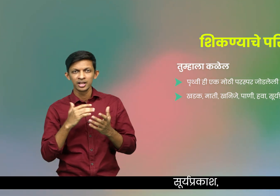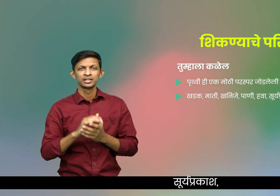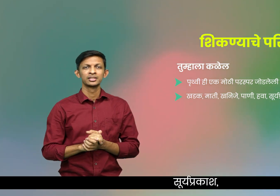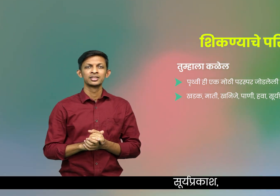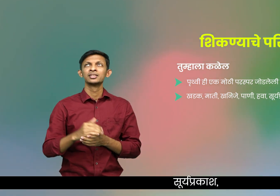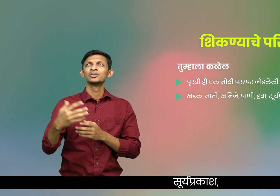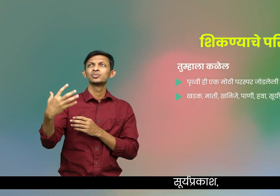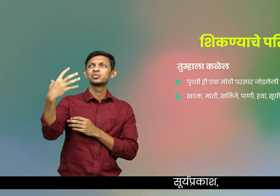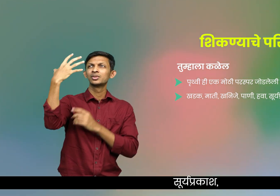सूर्यप्रकाश,